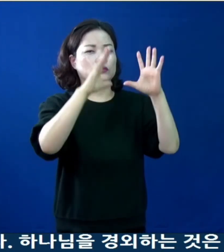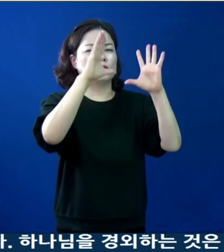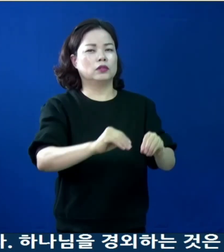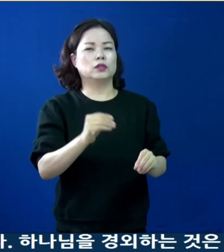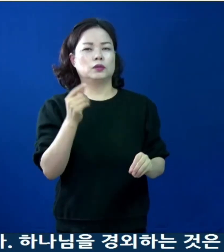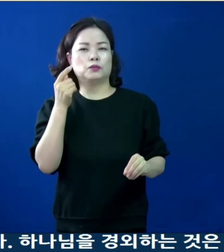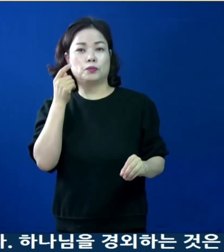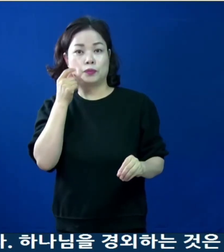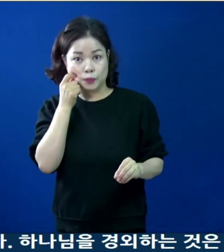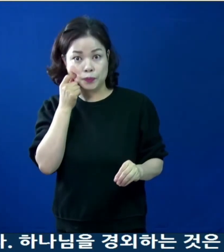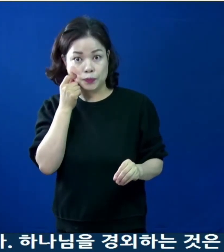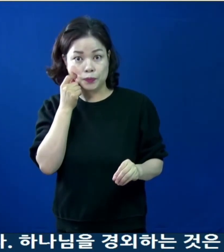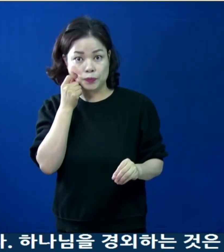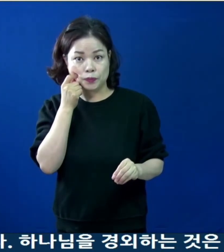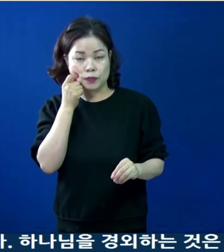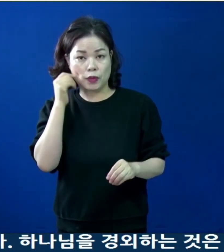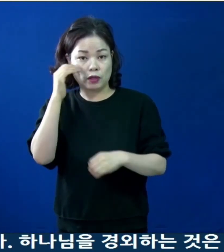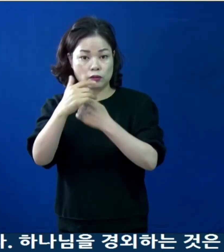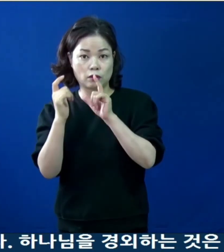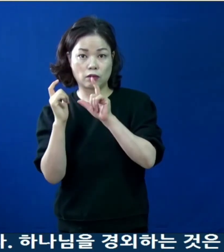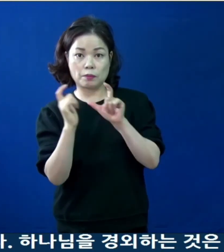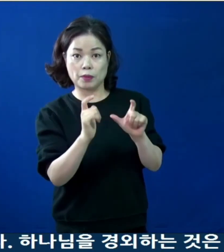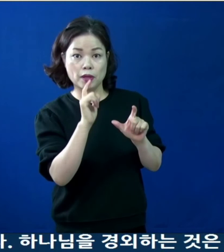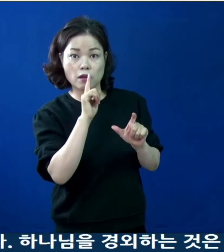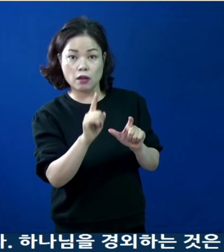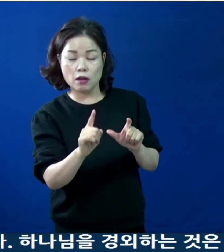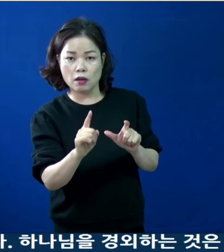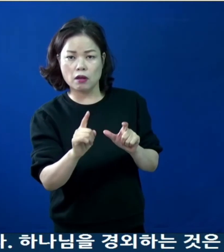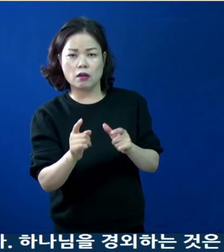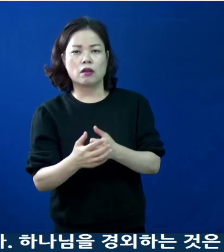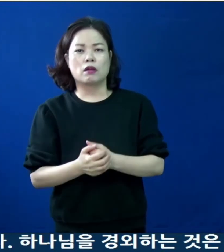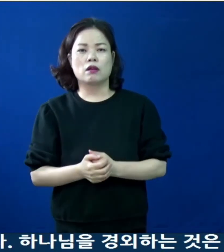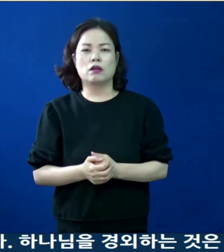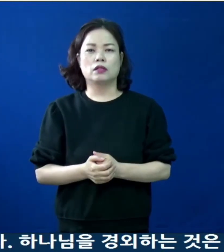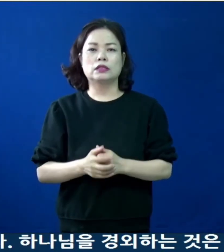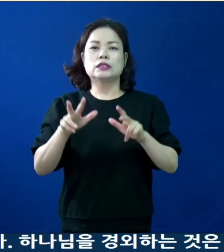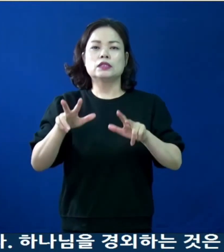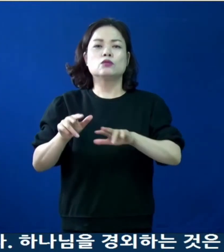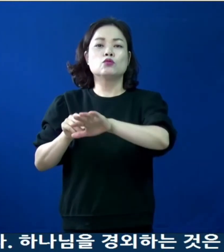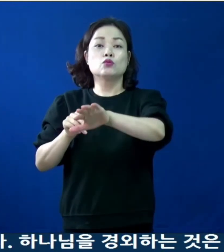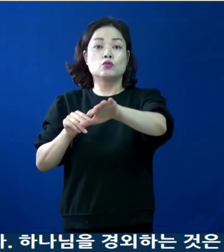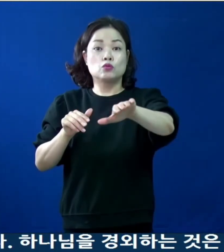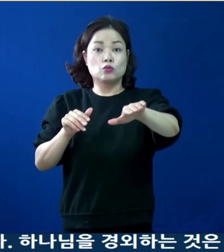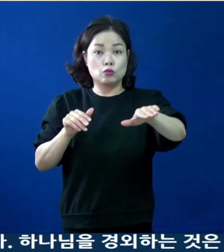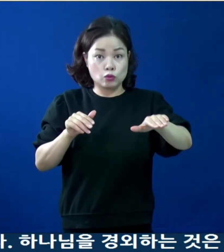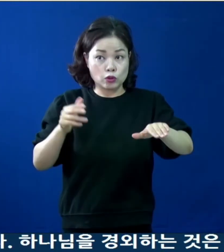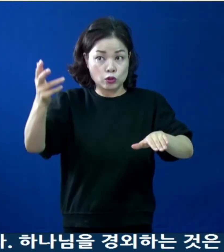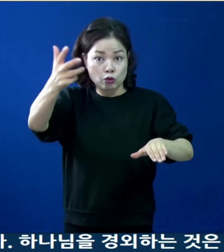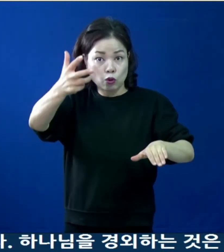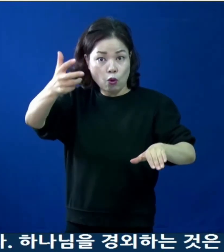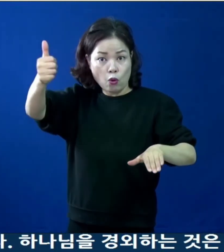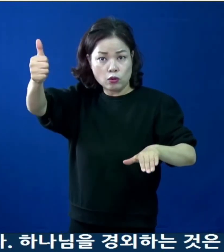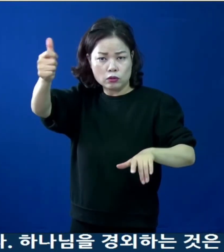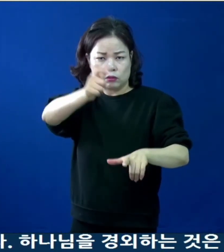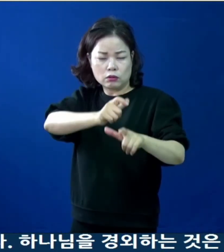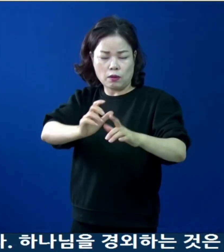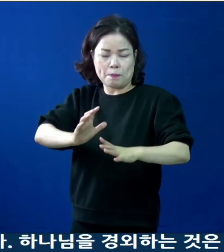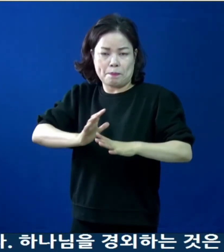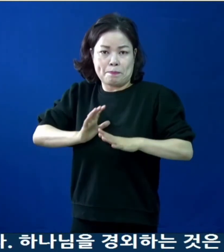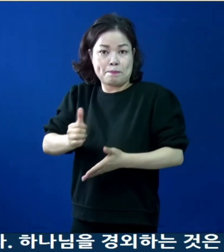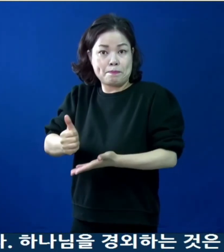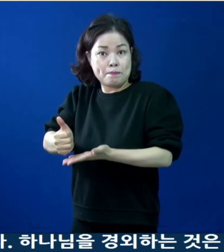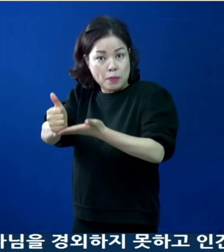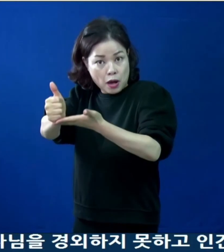우리에게 경고합니다. 사랑하는 여러분, 지금 우리는 여호와를 더욱 경외해야